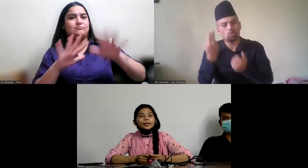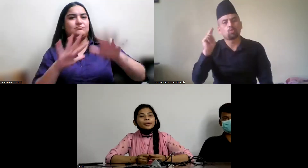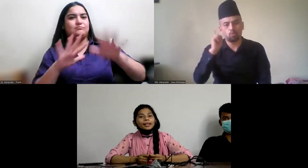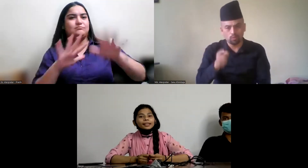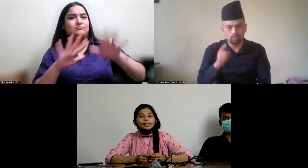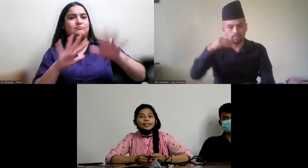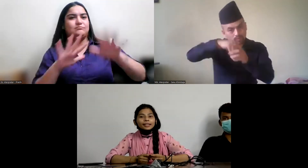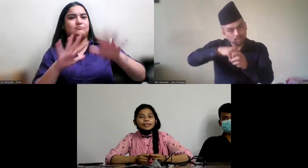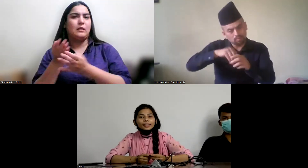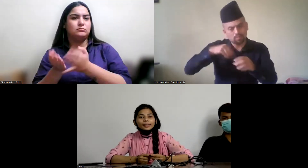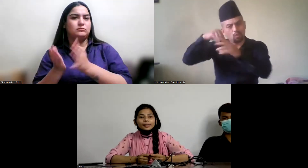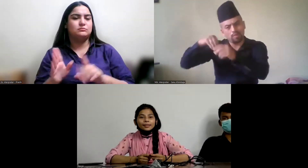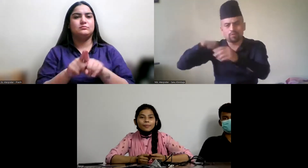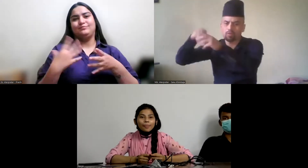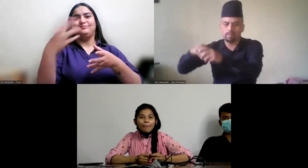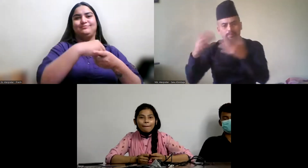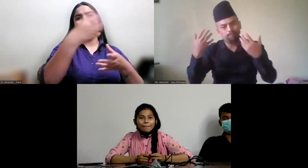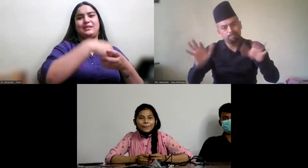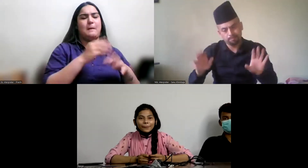जिसमें मैं भागीदारी करती थी।